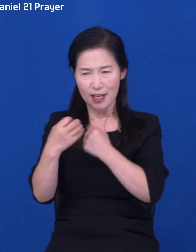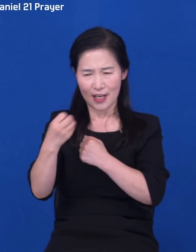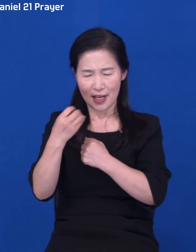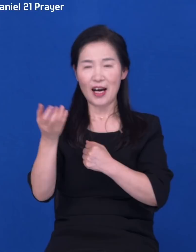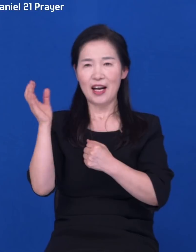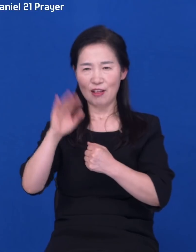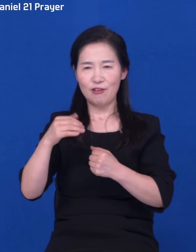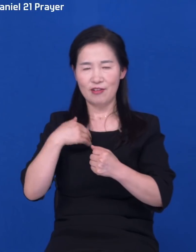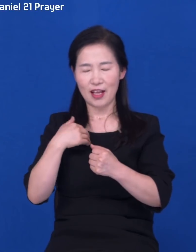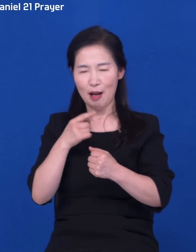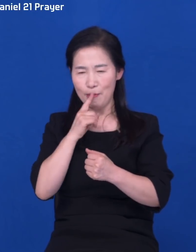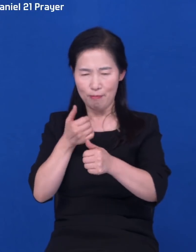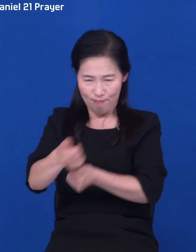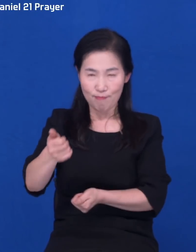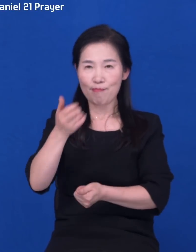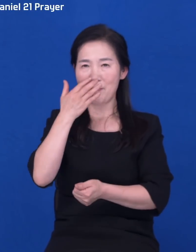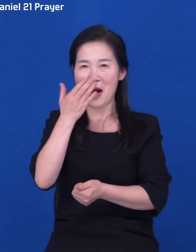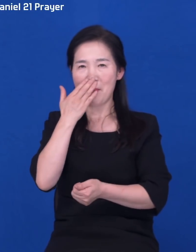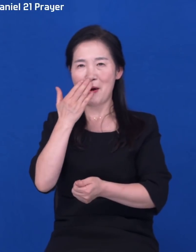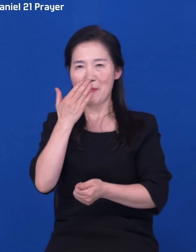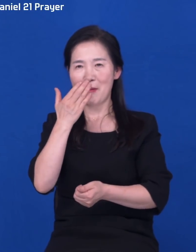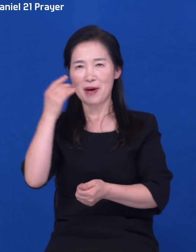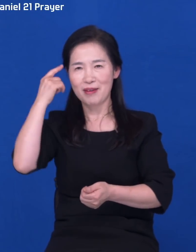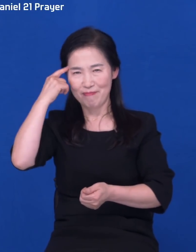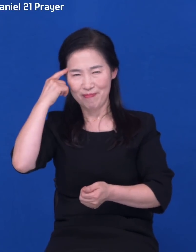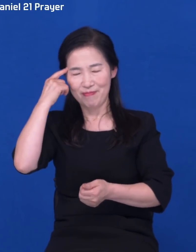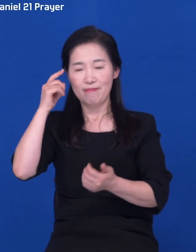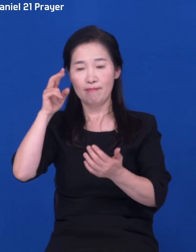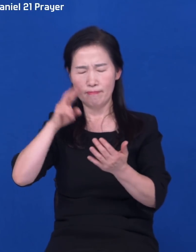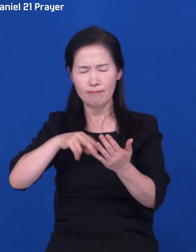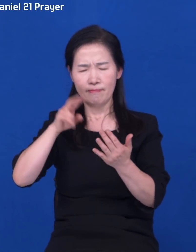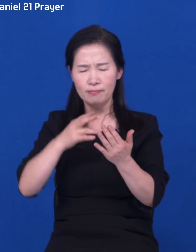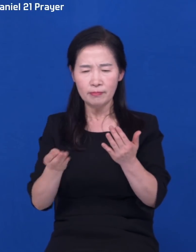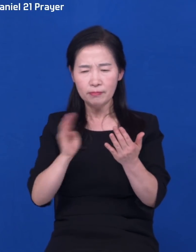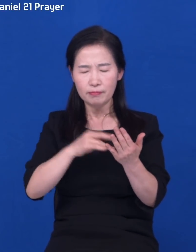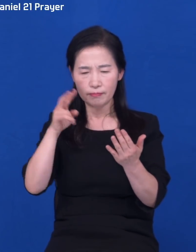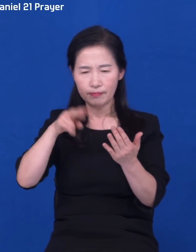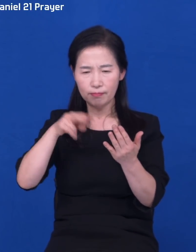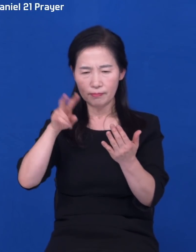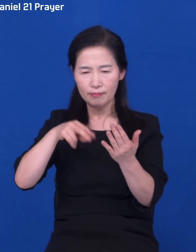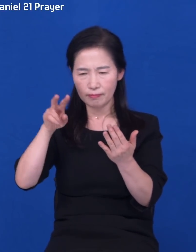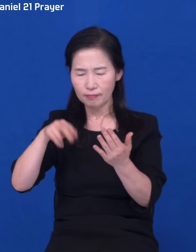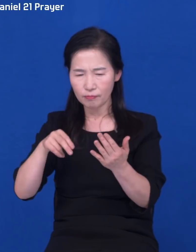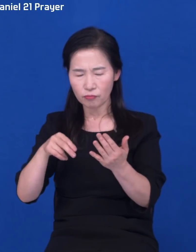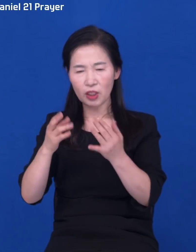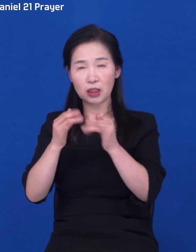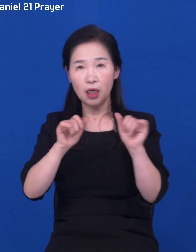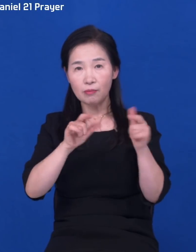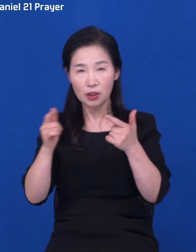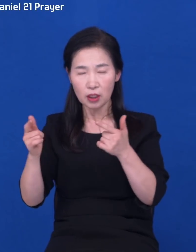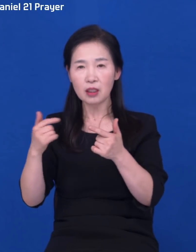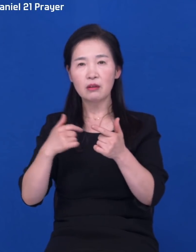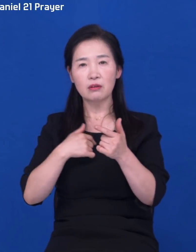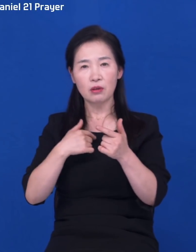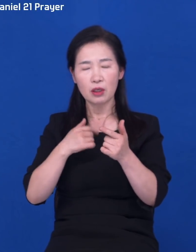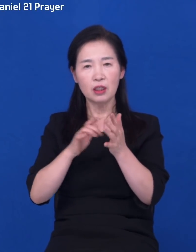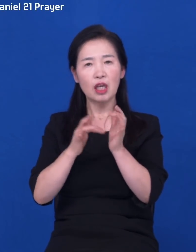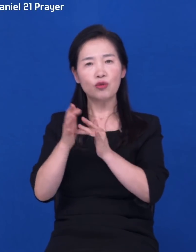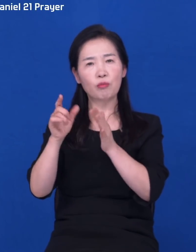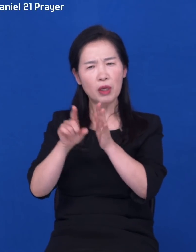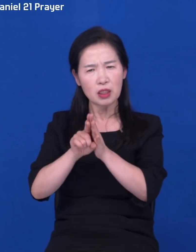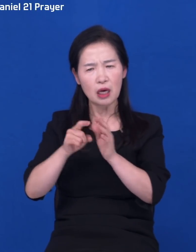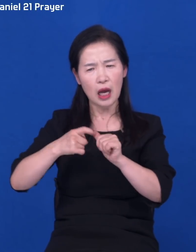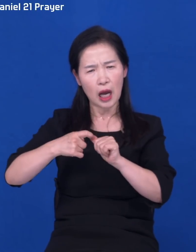다 받아칠 거야 하면서 이제 읽었는데 사람들이 저한테 예수 믿으라고 막 강요하는 자리가